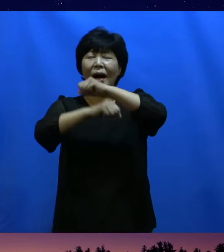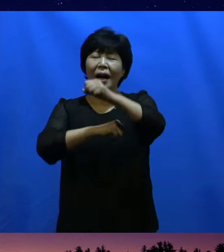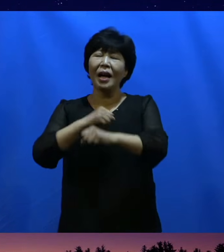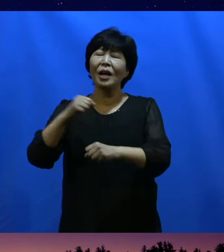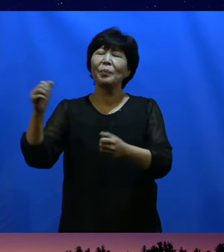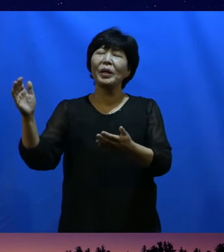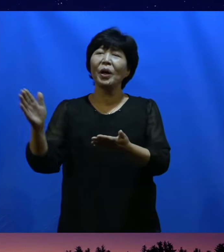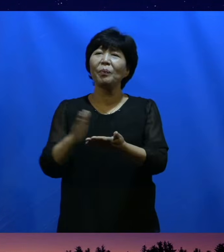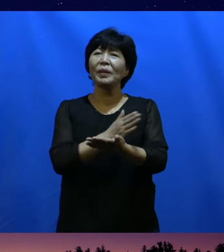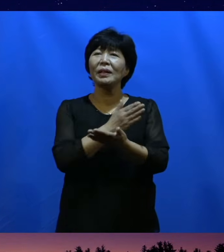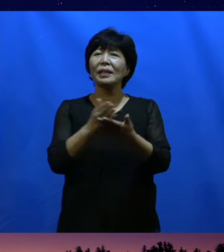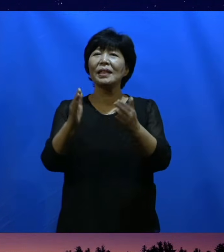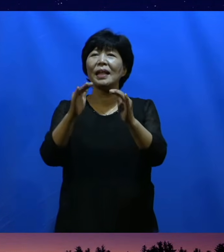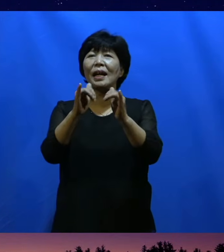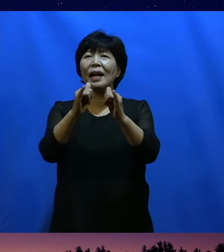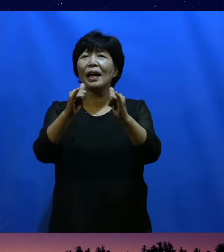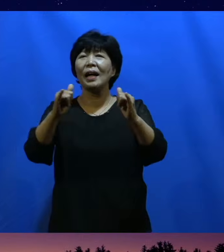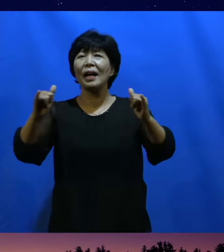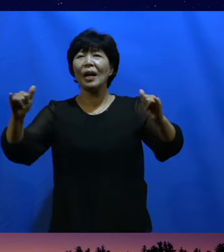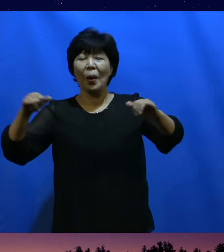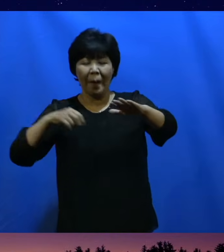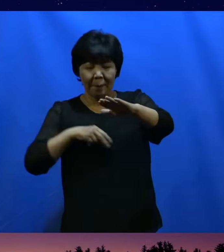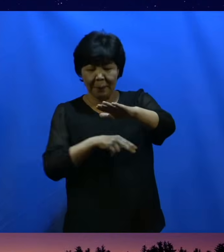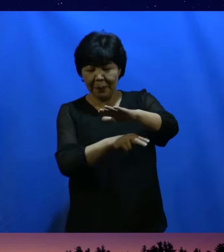자유함이 없는 자